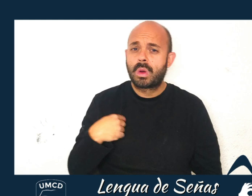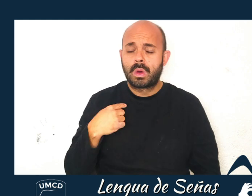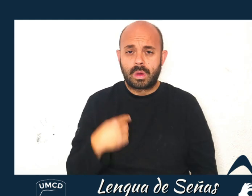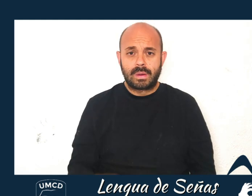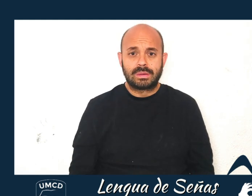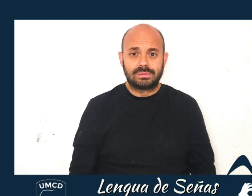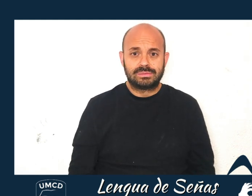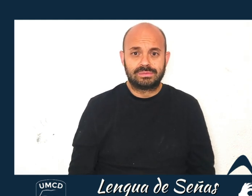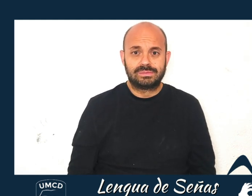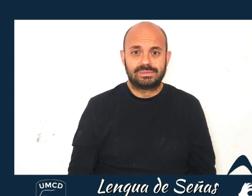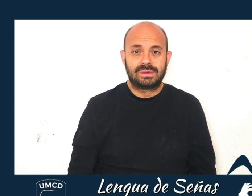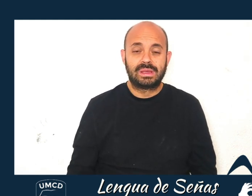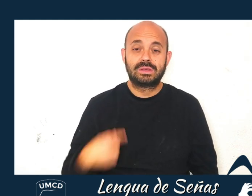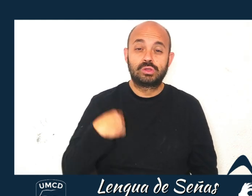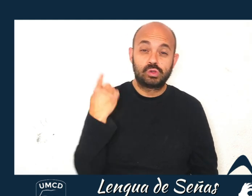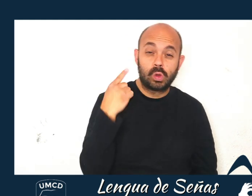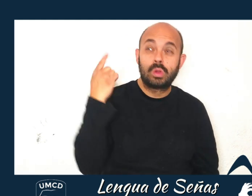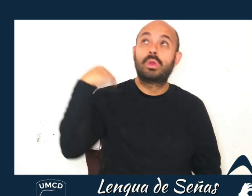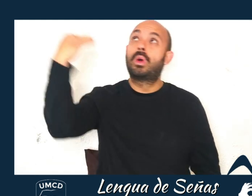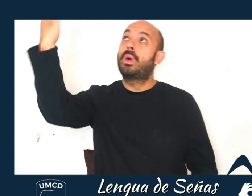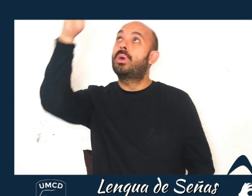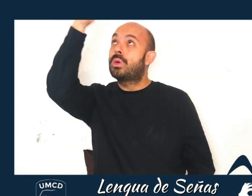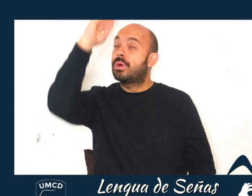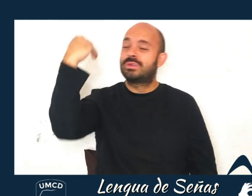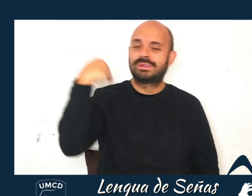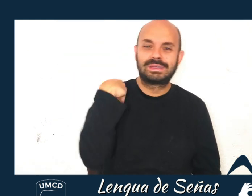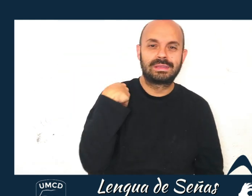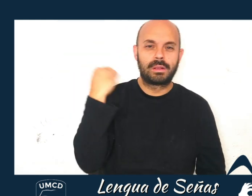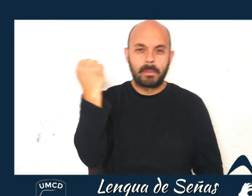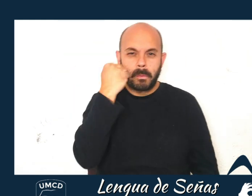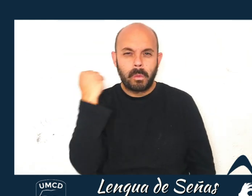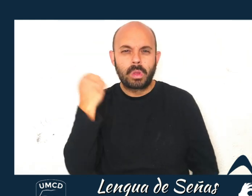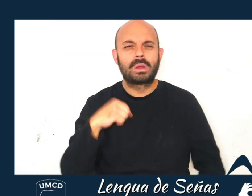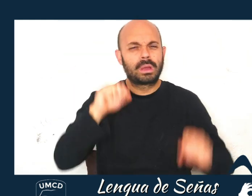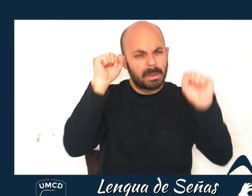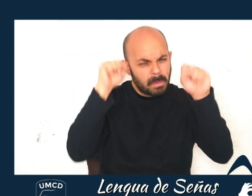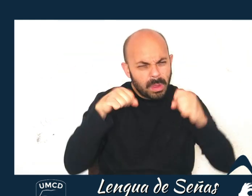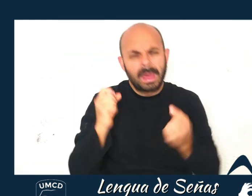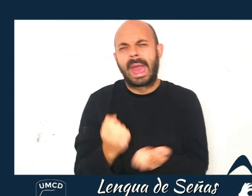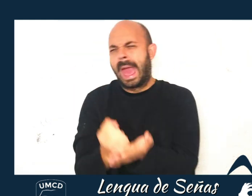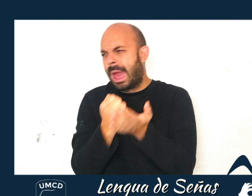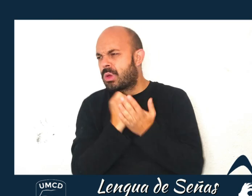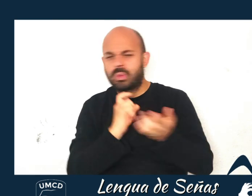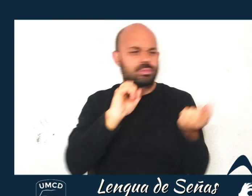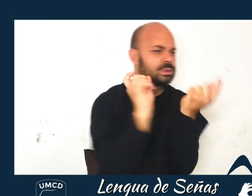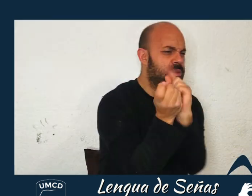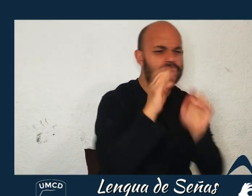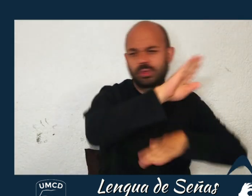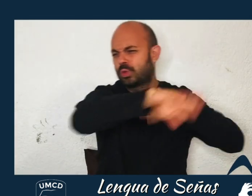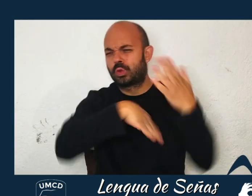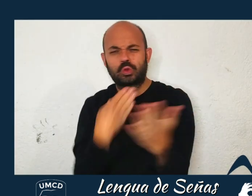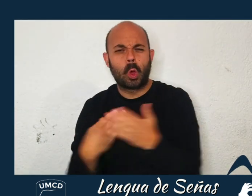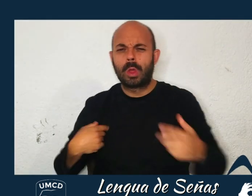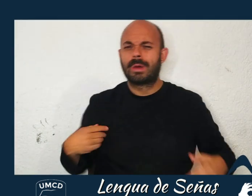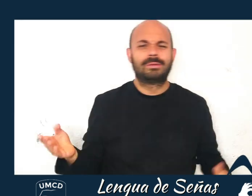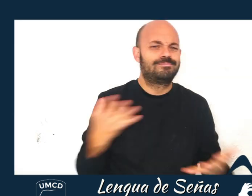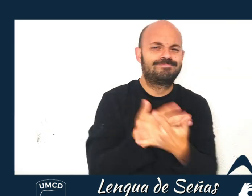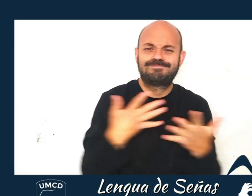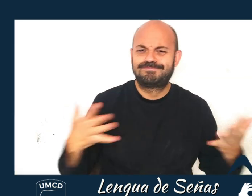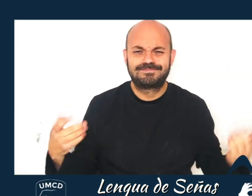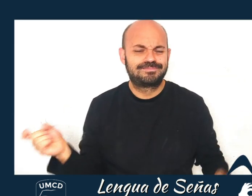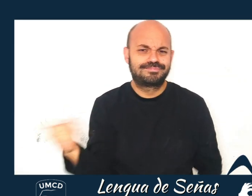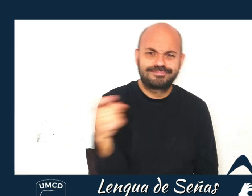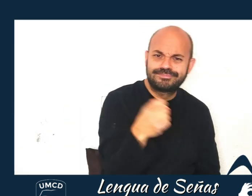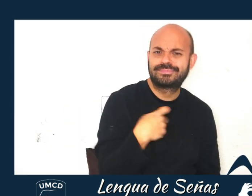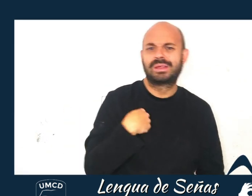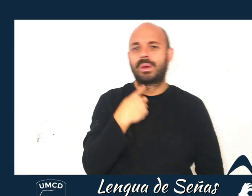sabiduría solamente se encuentra en Dios. Él es el recurso de toda sabiduría. Él es la fuente, el origen de todo lo que